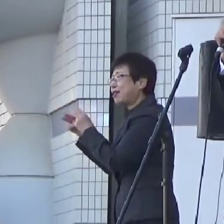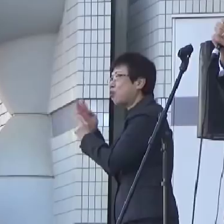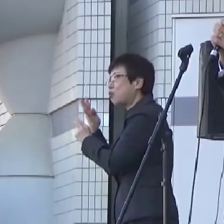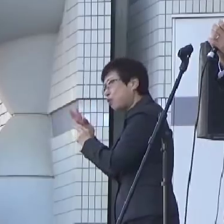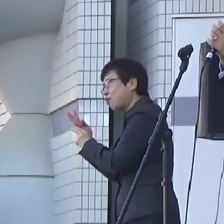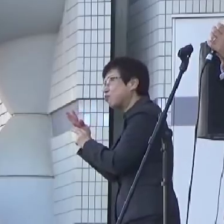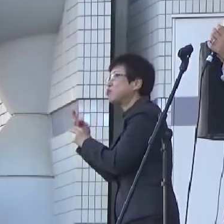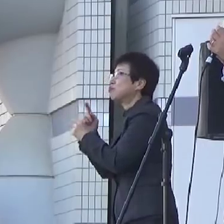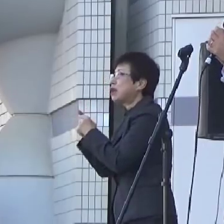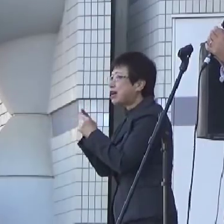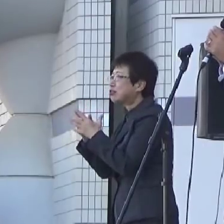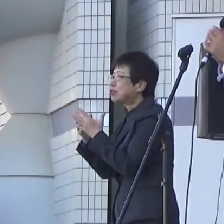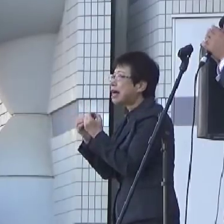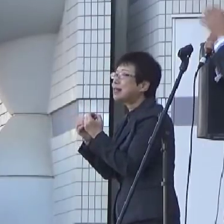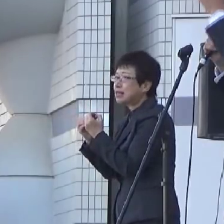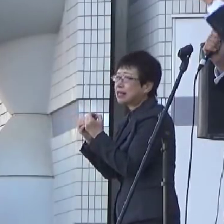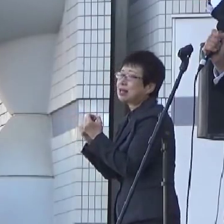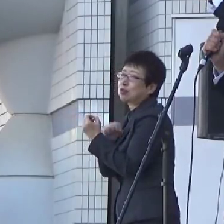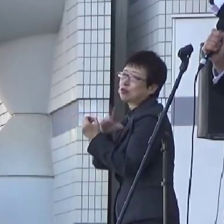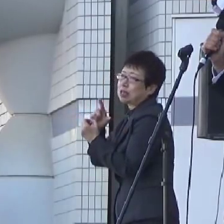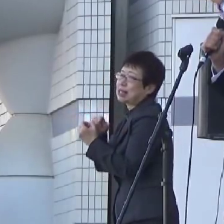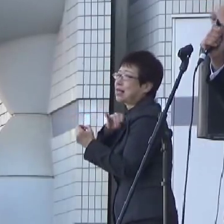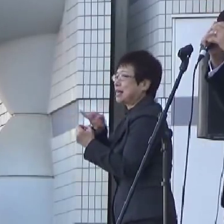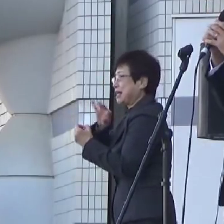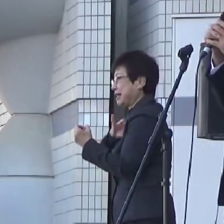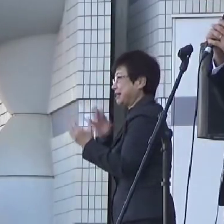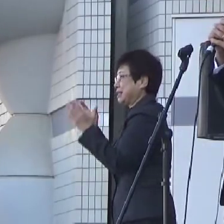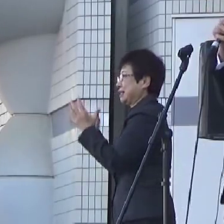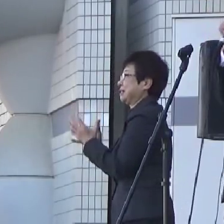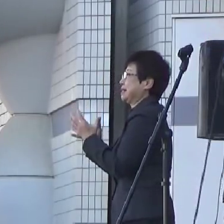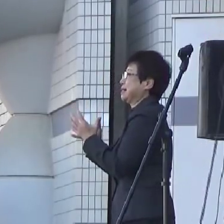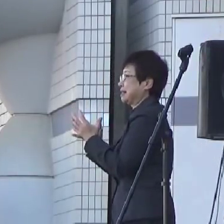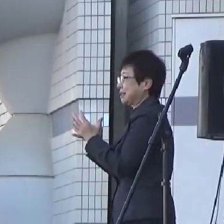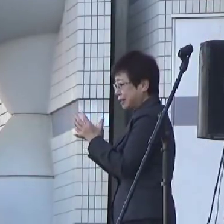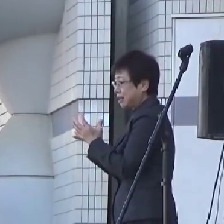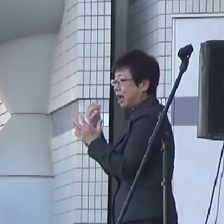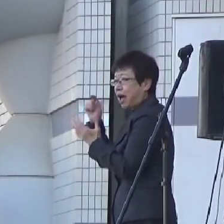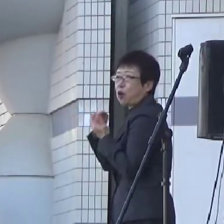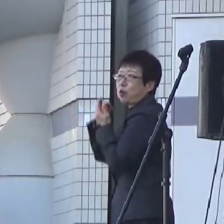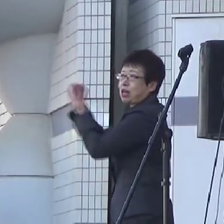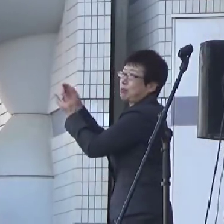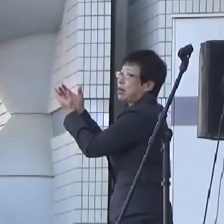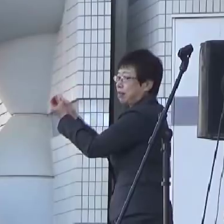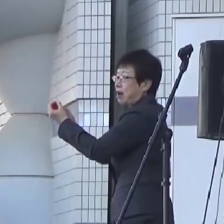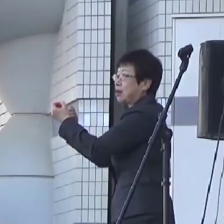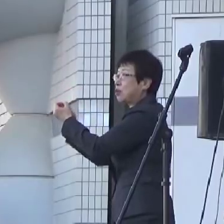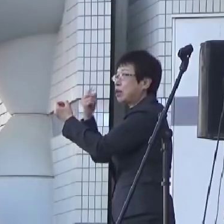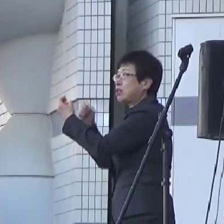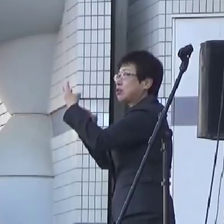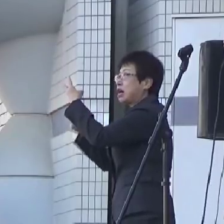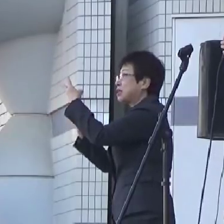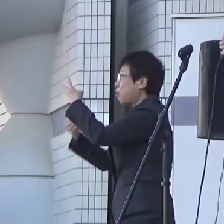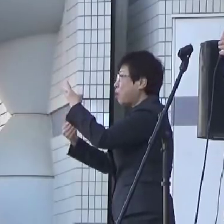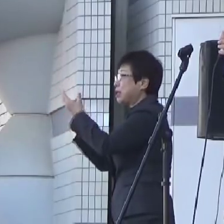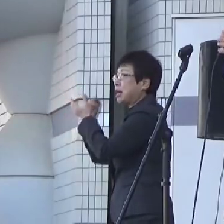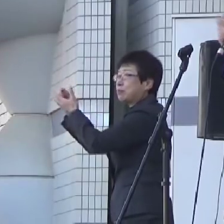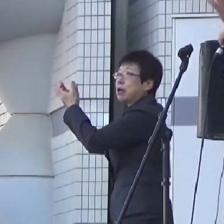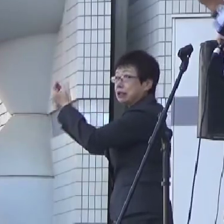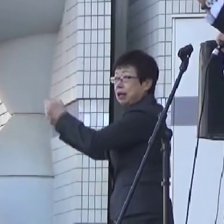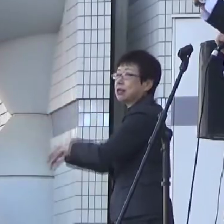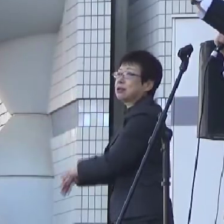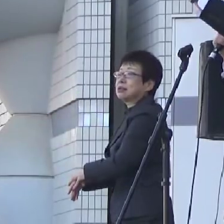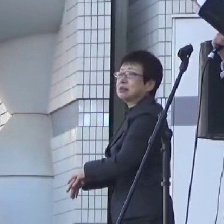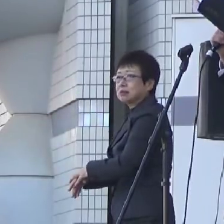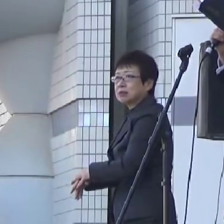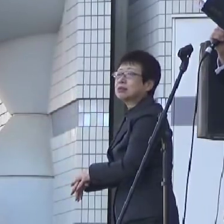プラス何人かの有志の議員提案者になりまして出しました。去年の3月9日に出して、